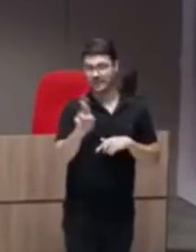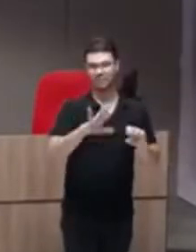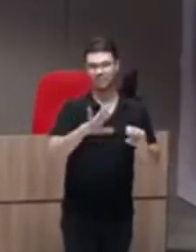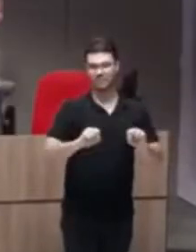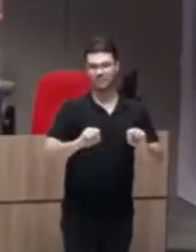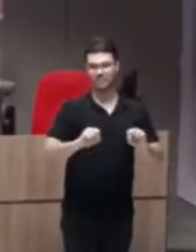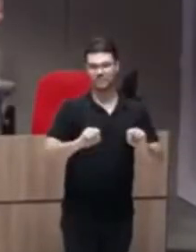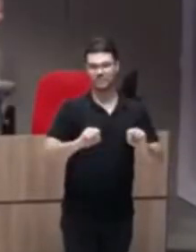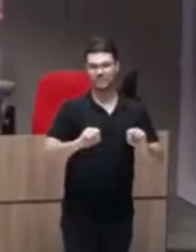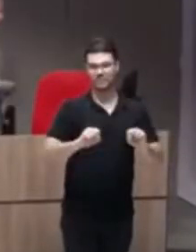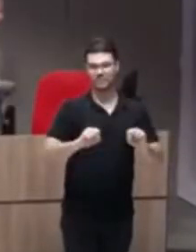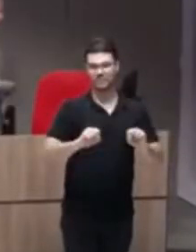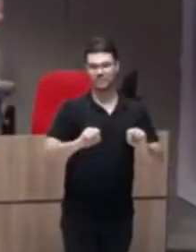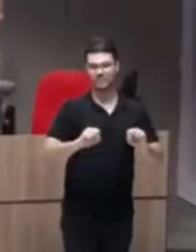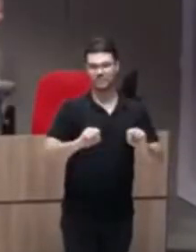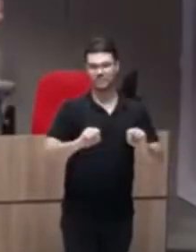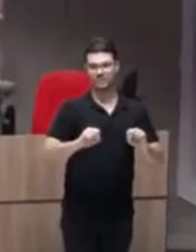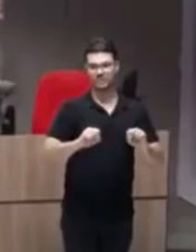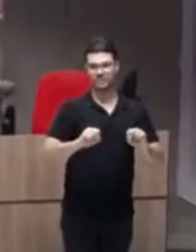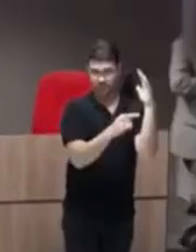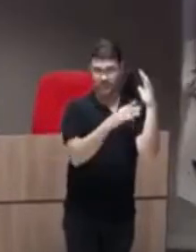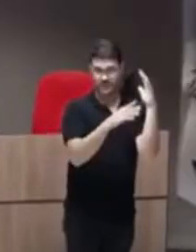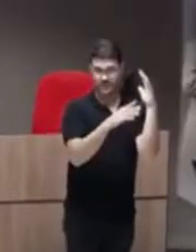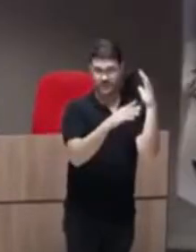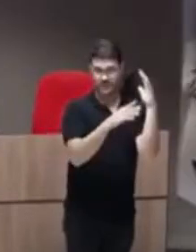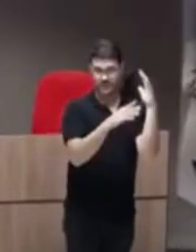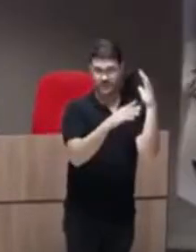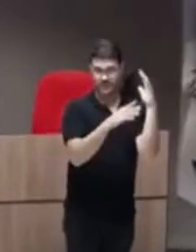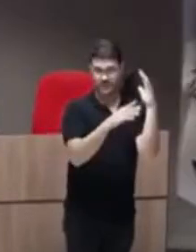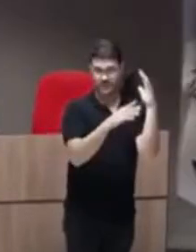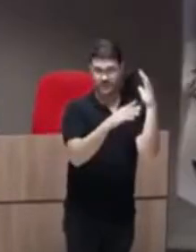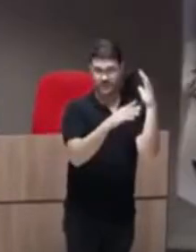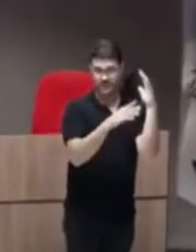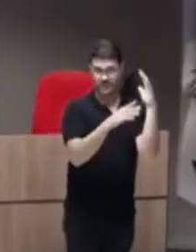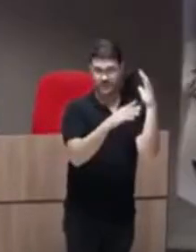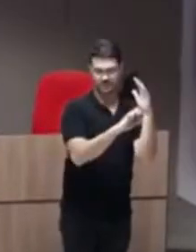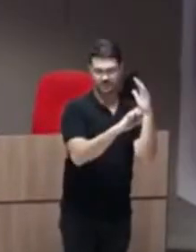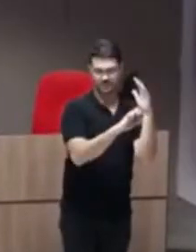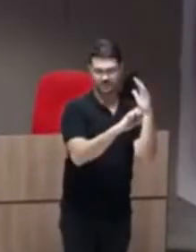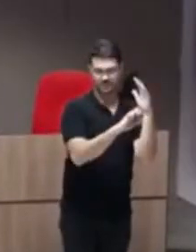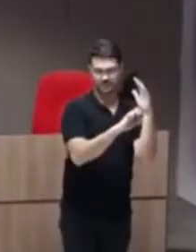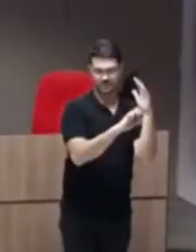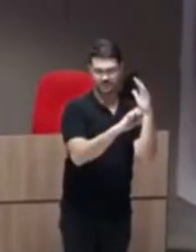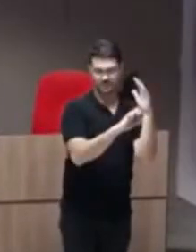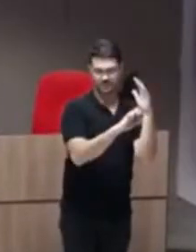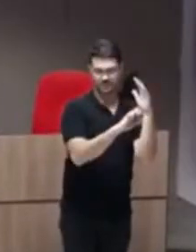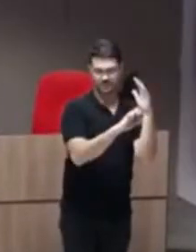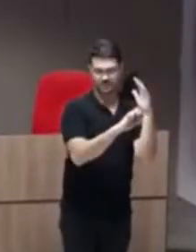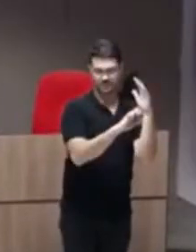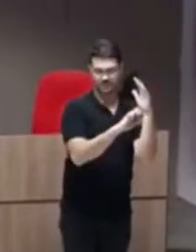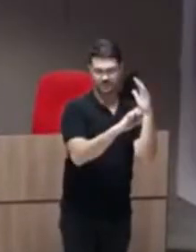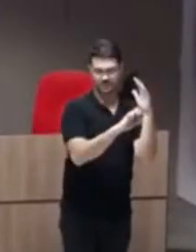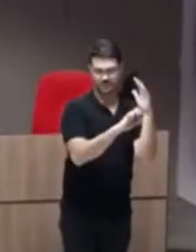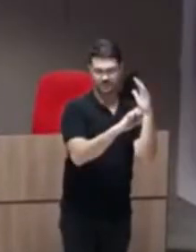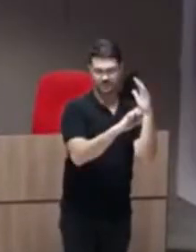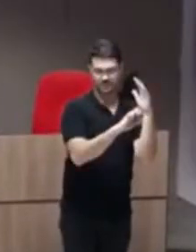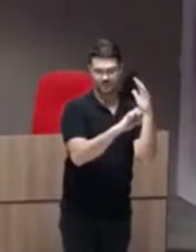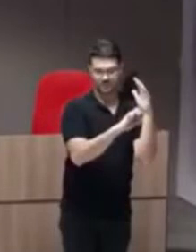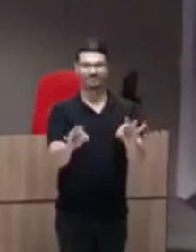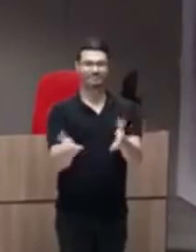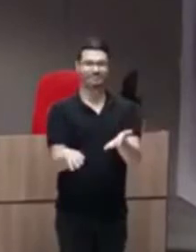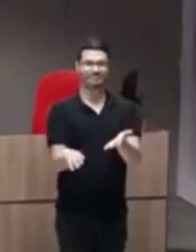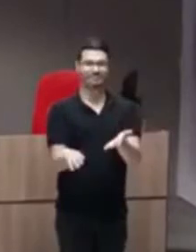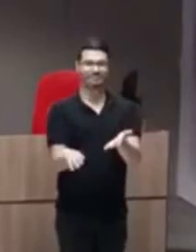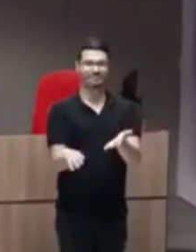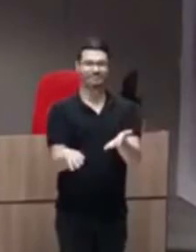Trabalho, CODEMAT, e é a atual gerente do nosso projeto. Assim, agradecendo a atenção, eu passo desde